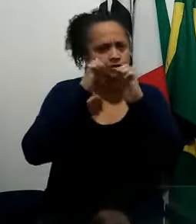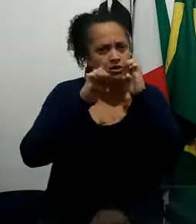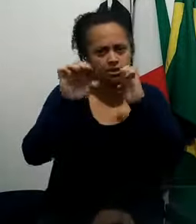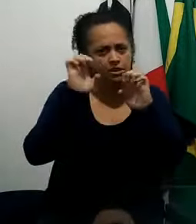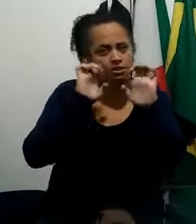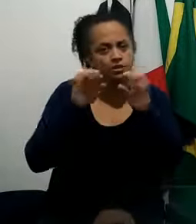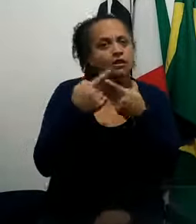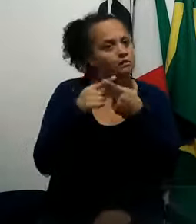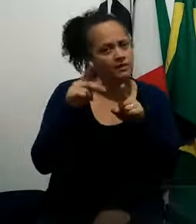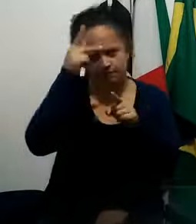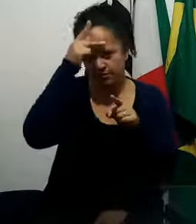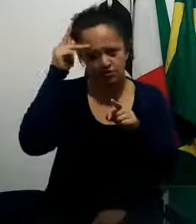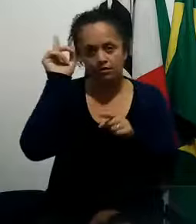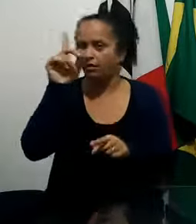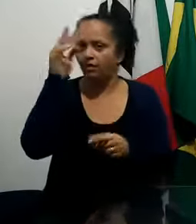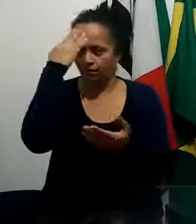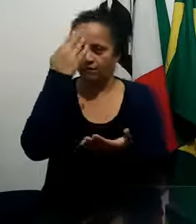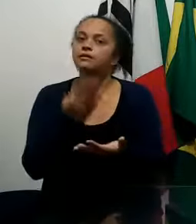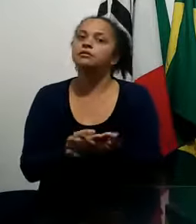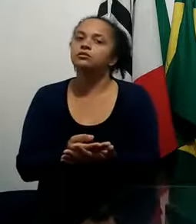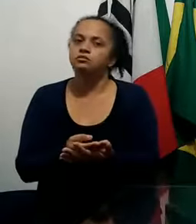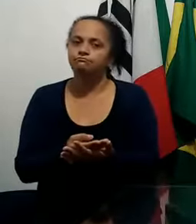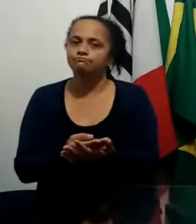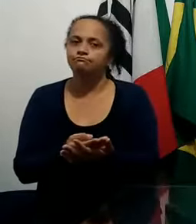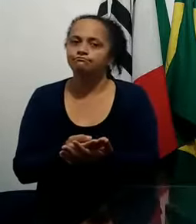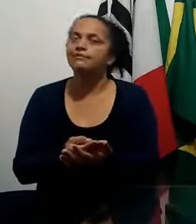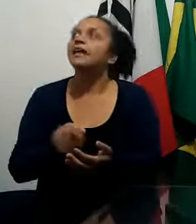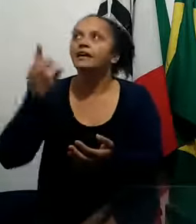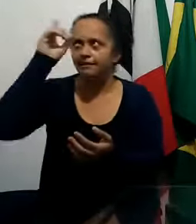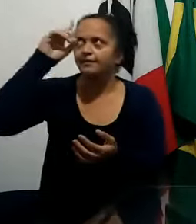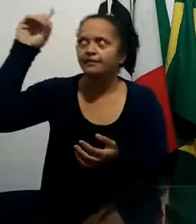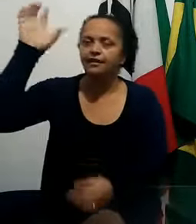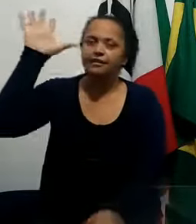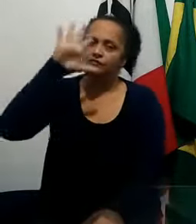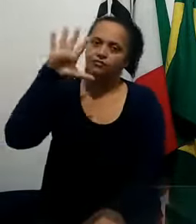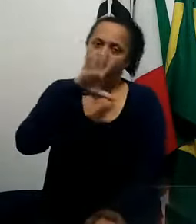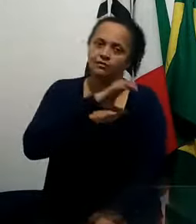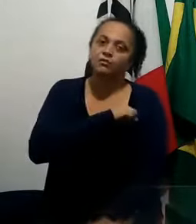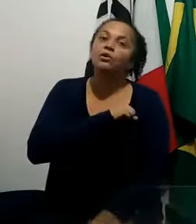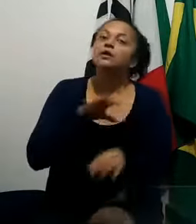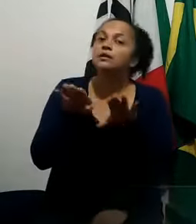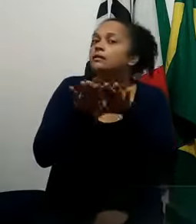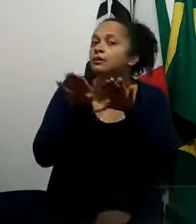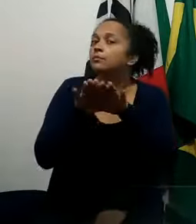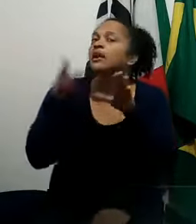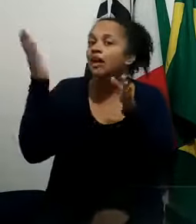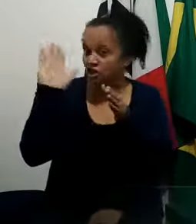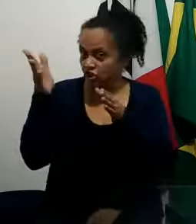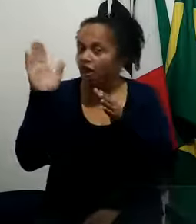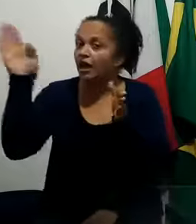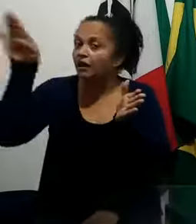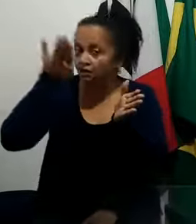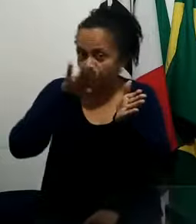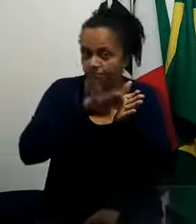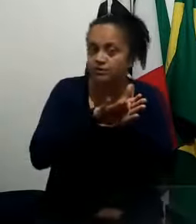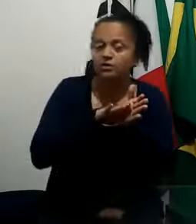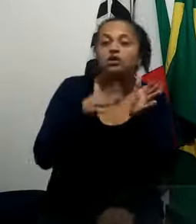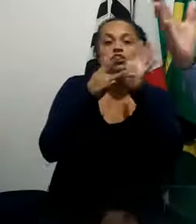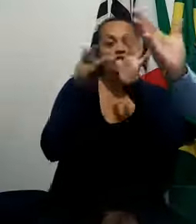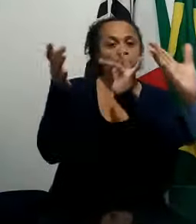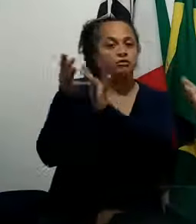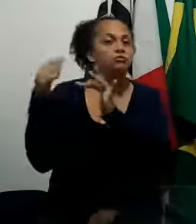E esse Deus de amor enviou Jesus, o seu único filho, para morrer por nós, para nos dar a salvação. E